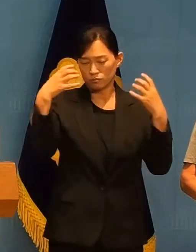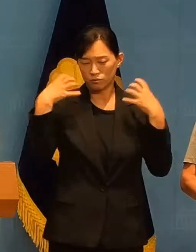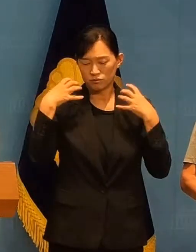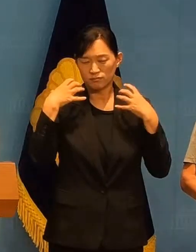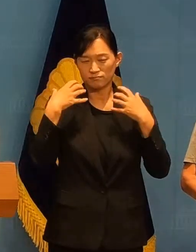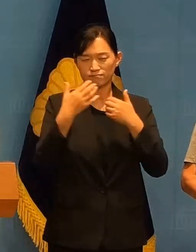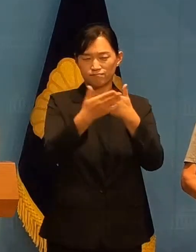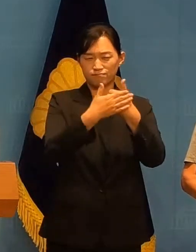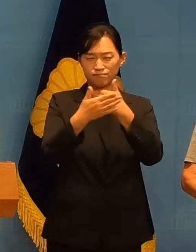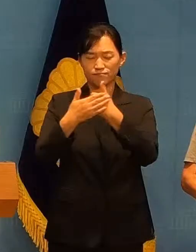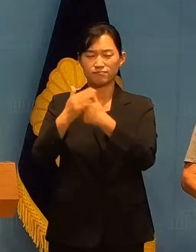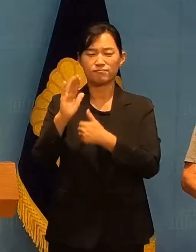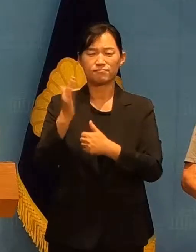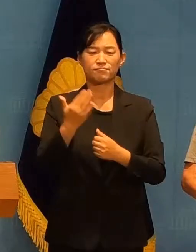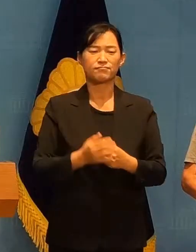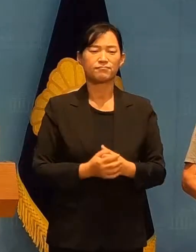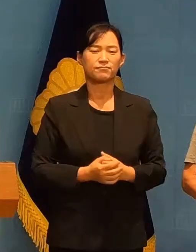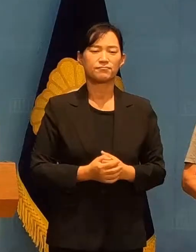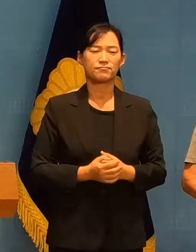할 것입니다. 이상입니다.